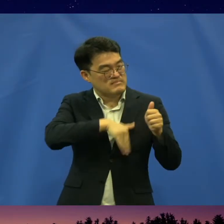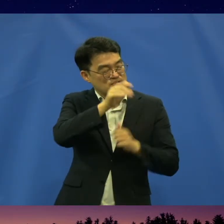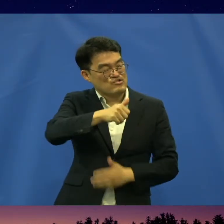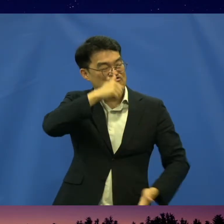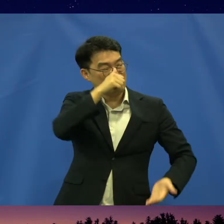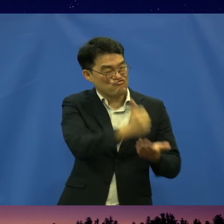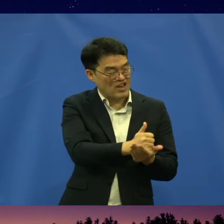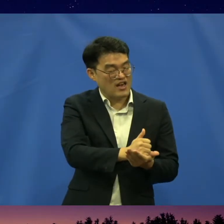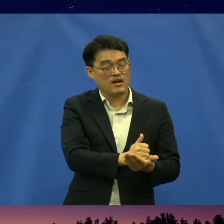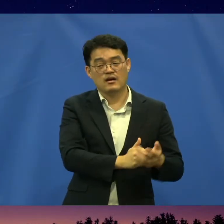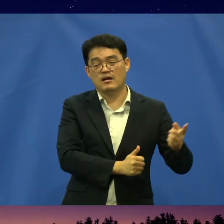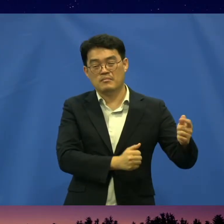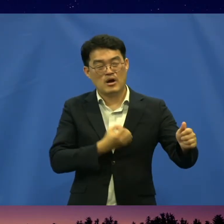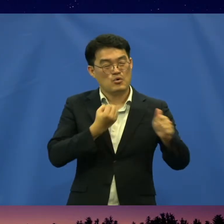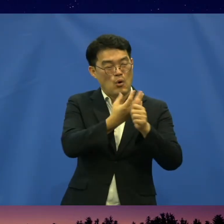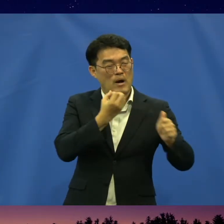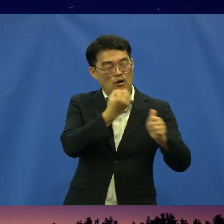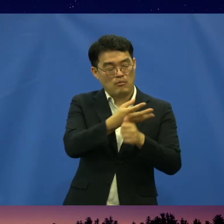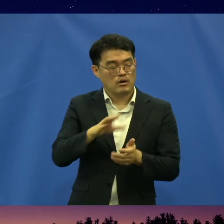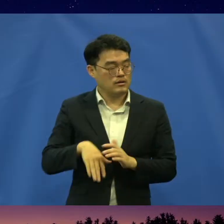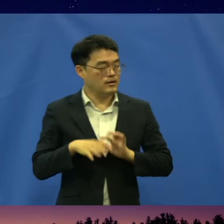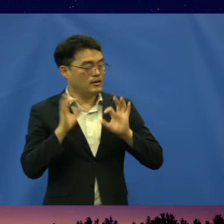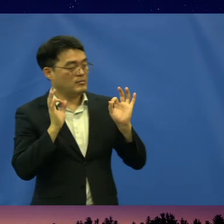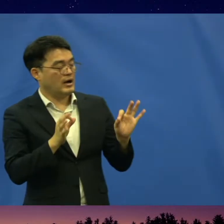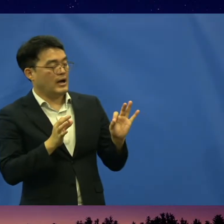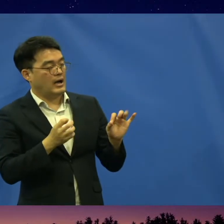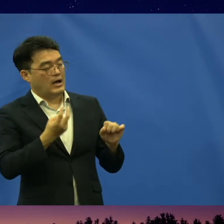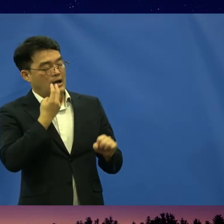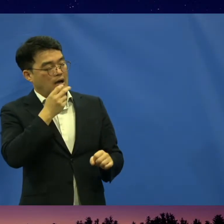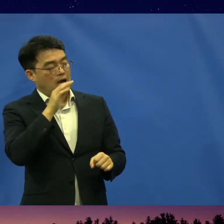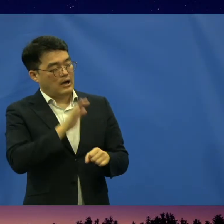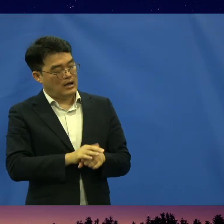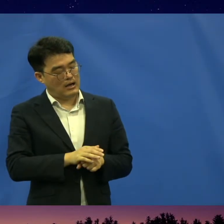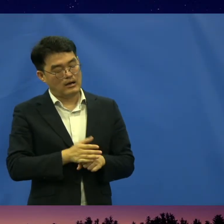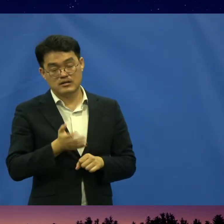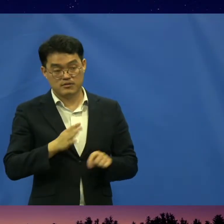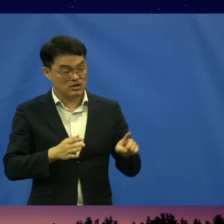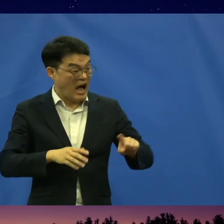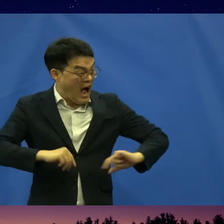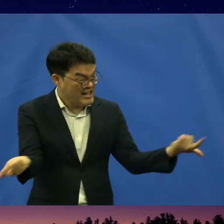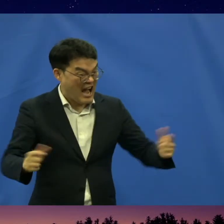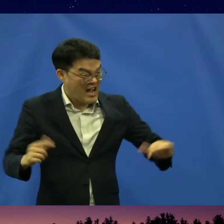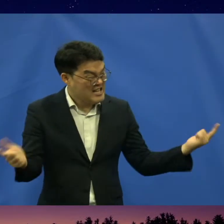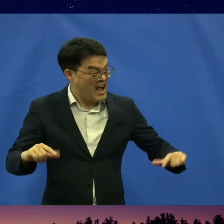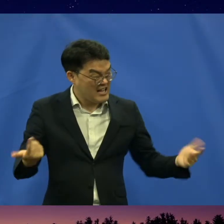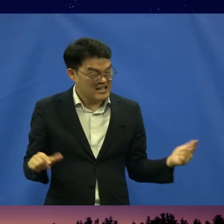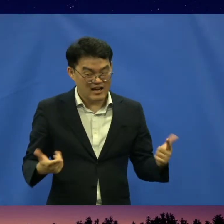이런 불필요한 전쟁들이 얼마나 많이 일어납니까? 누가 좋아할까요? 마귀가 원하는 거예요.